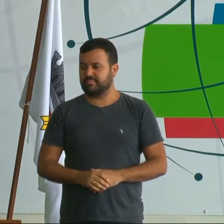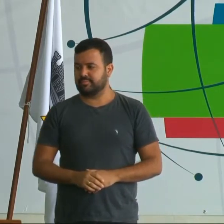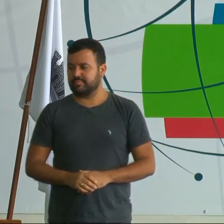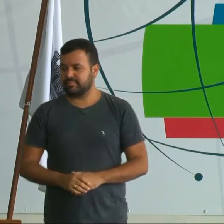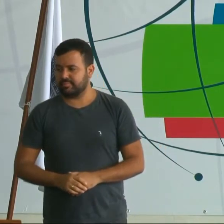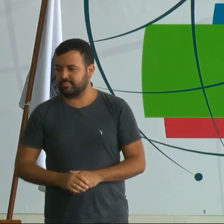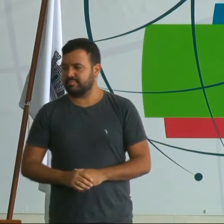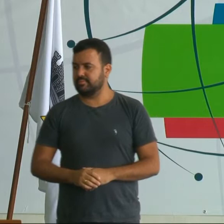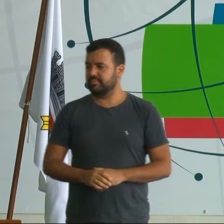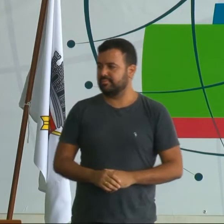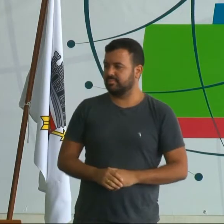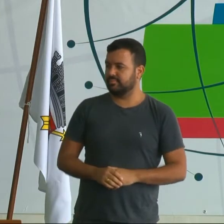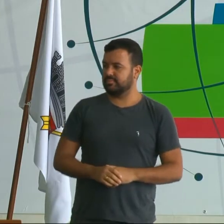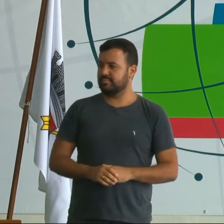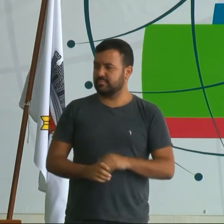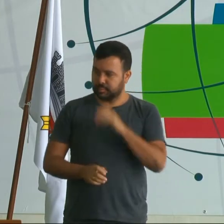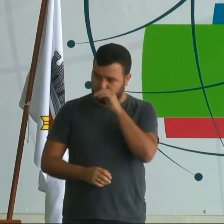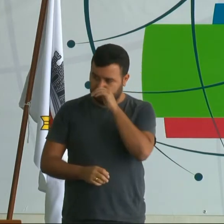Próximo.